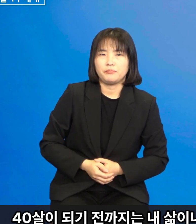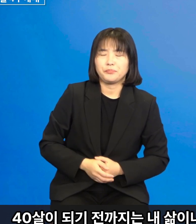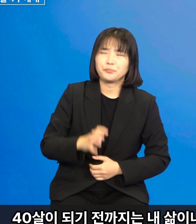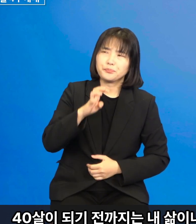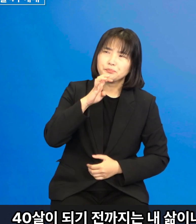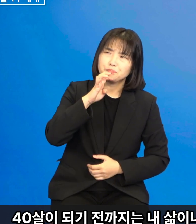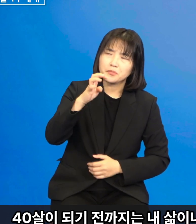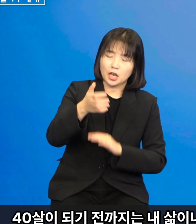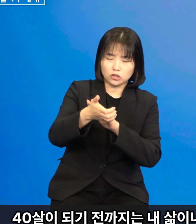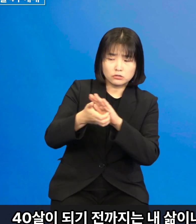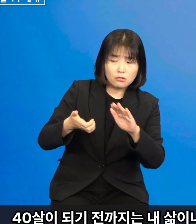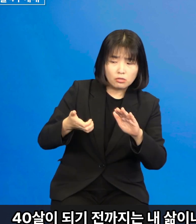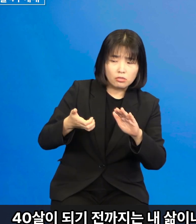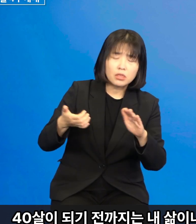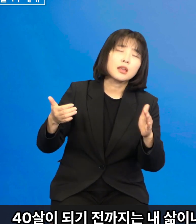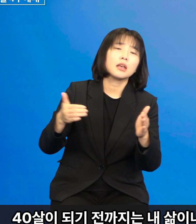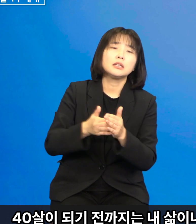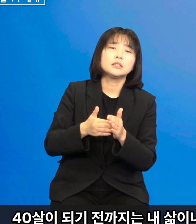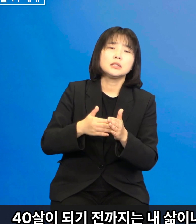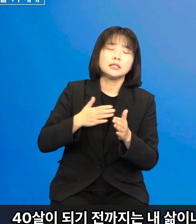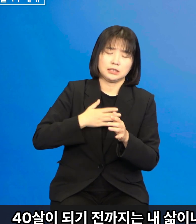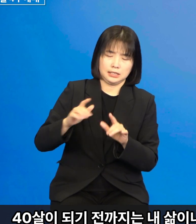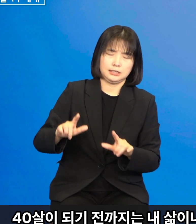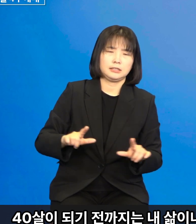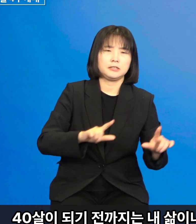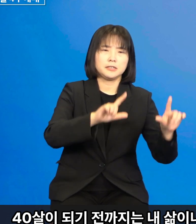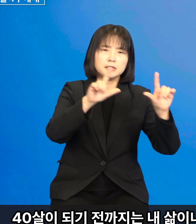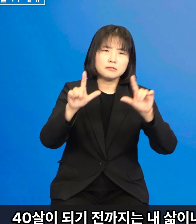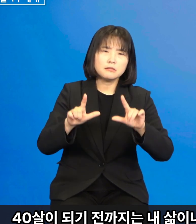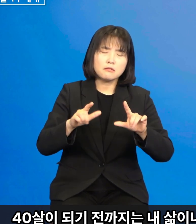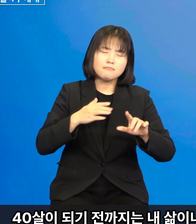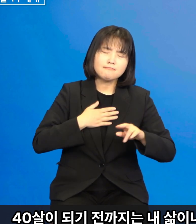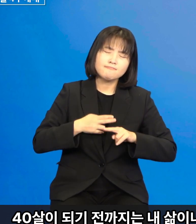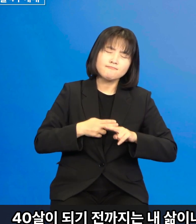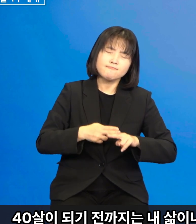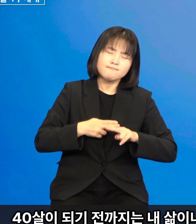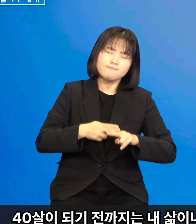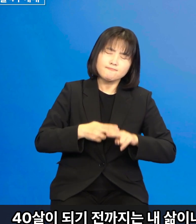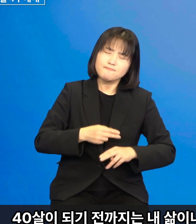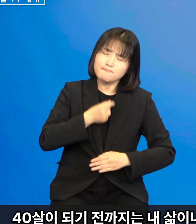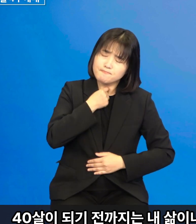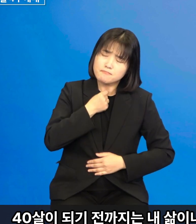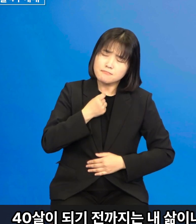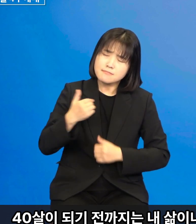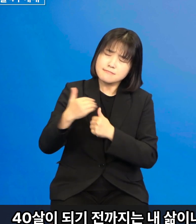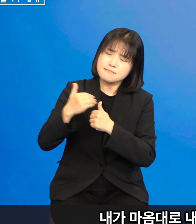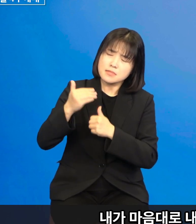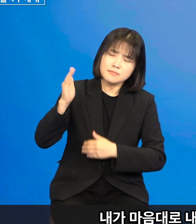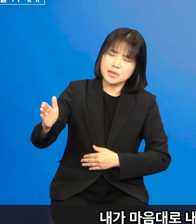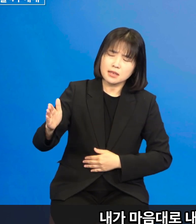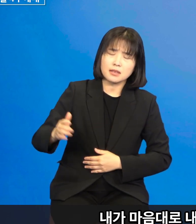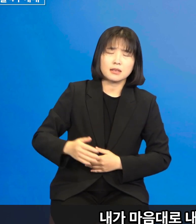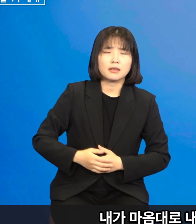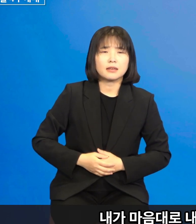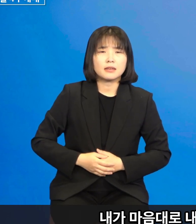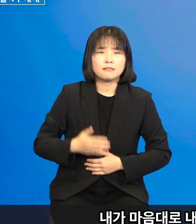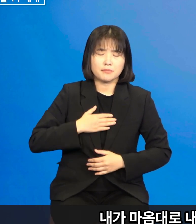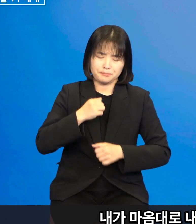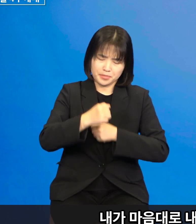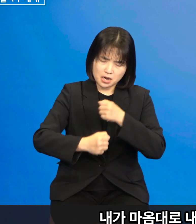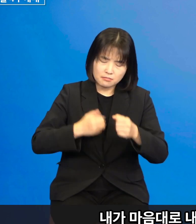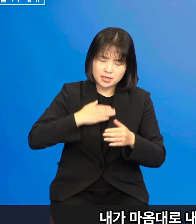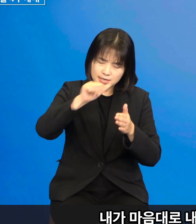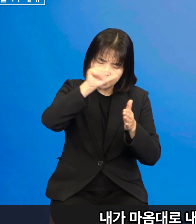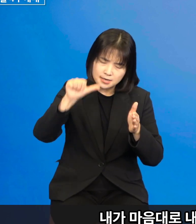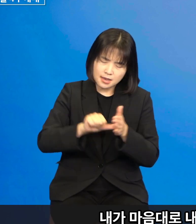40살이 되기 전까지는 내 삶이니 my life니까 건들지 말라 이거예요. 내가 마음대로 내 인생